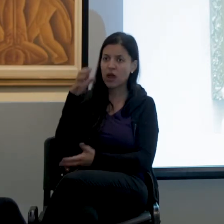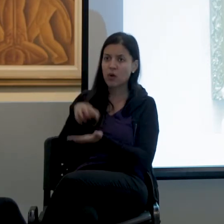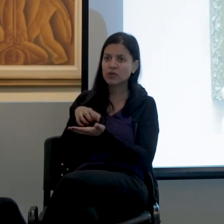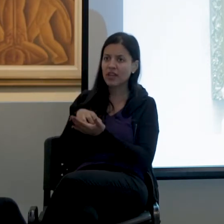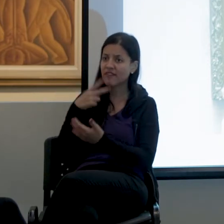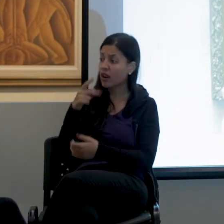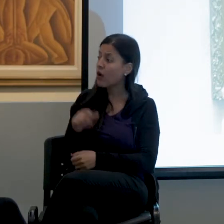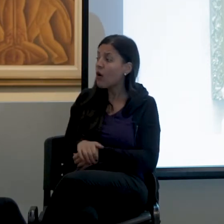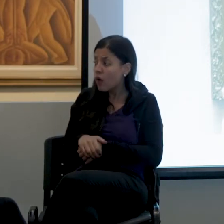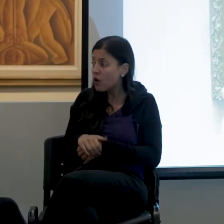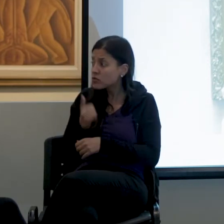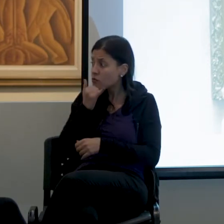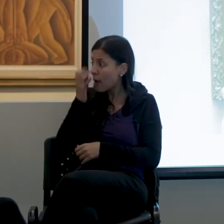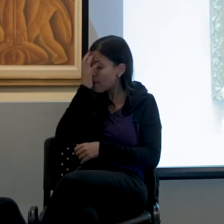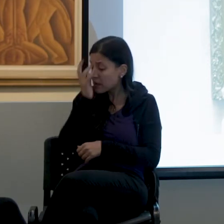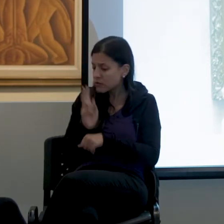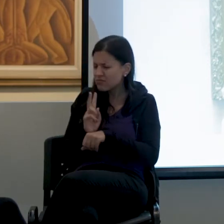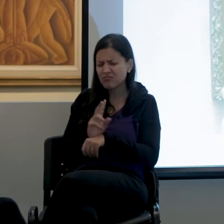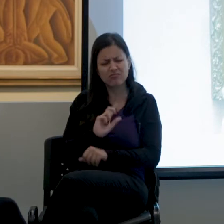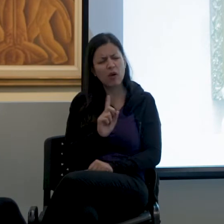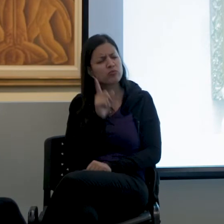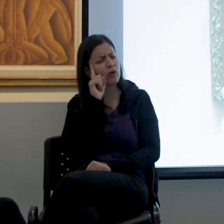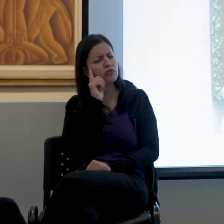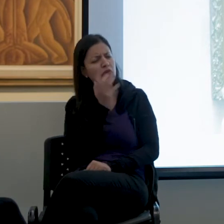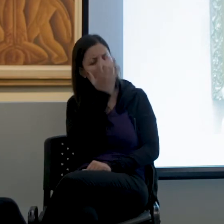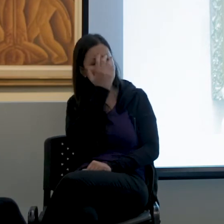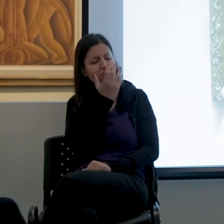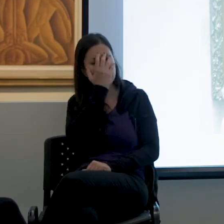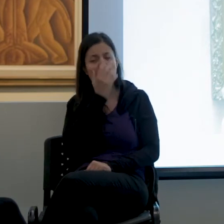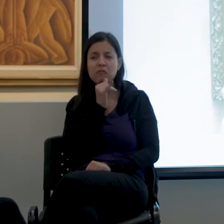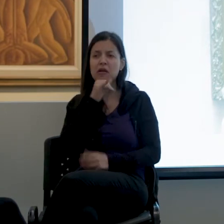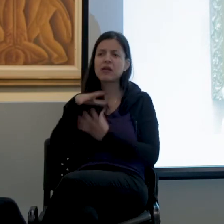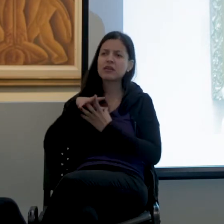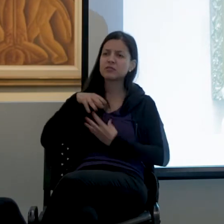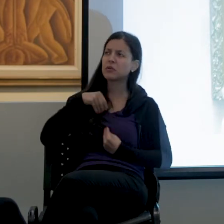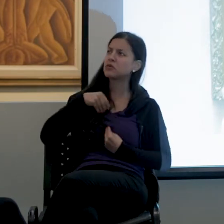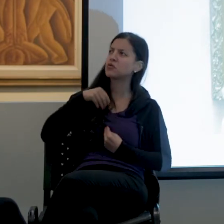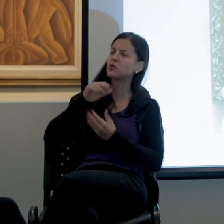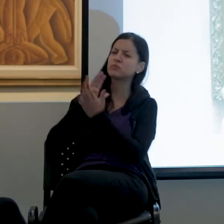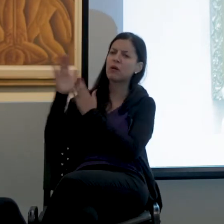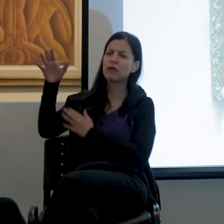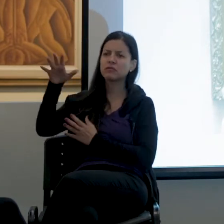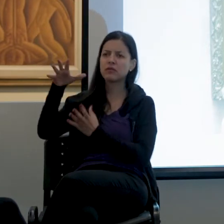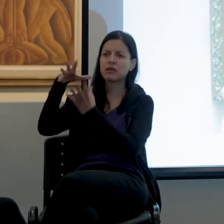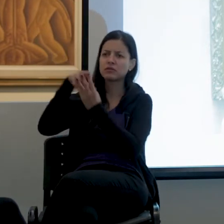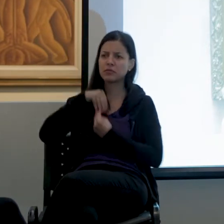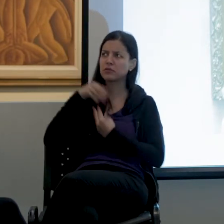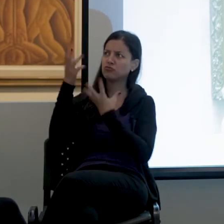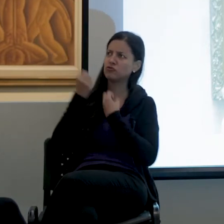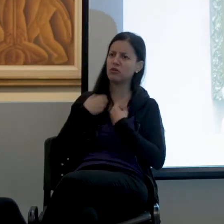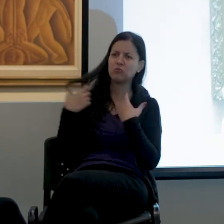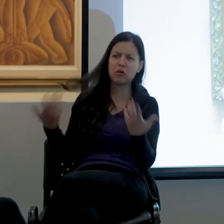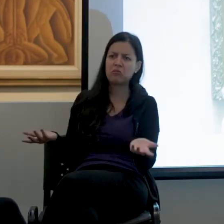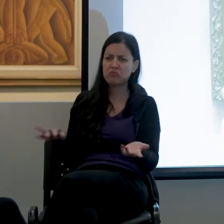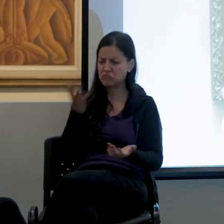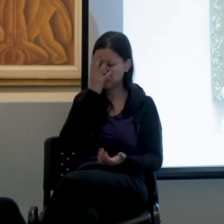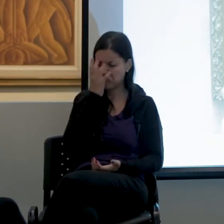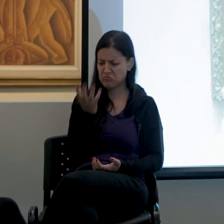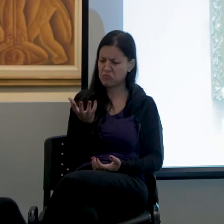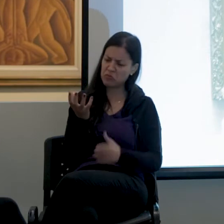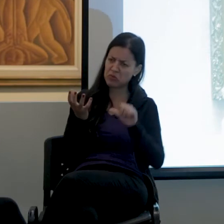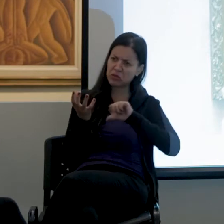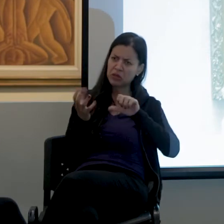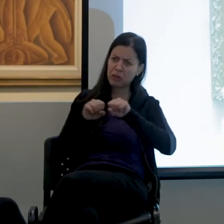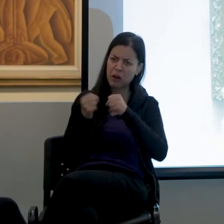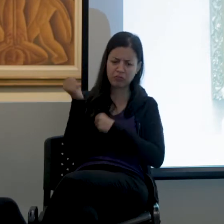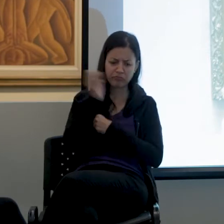máscara aqui tem que... Não, essa máscara a gente usa porque é para espantar, para trazer o santo, para fazer não sei o quê, depois joga fora, faz outra. É outra